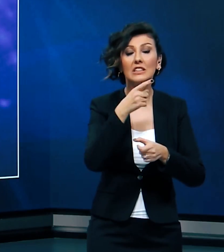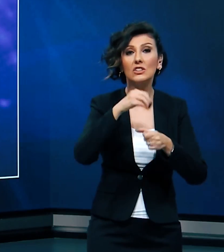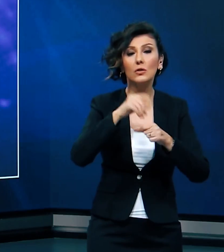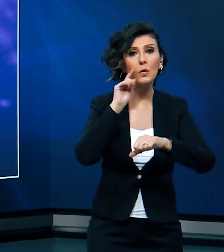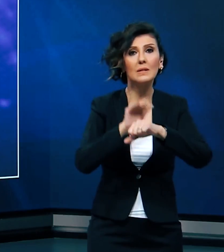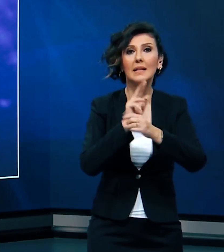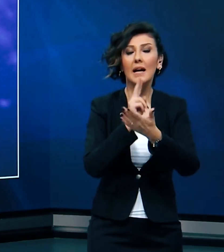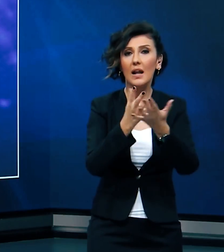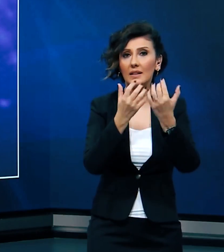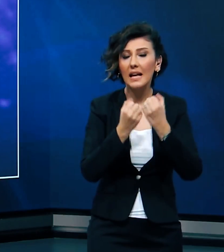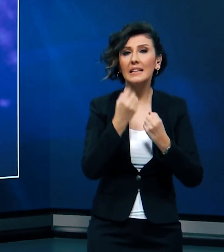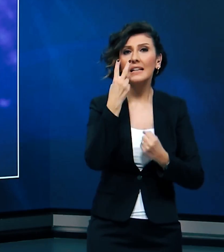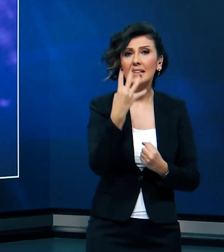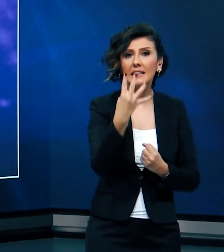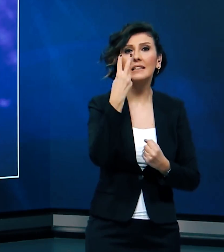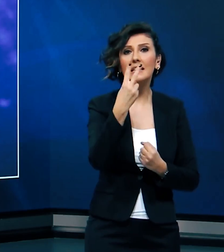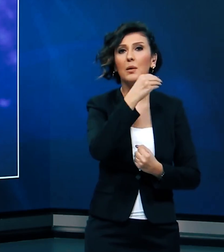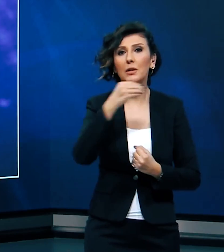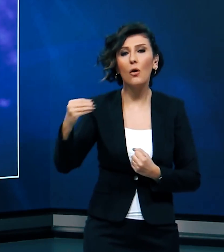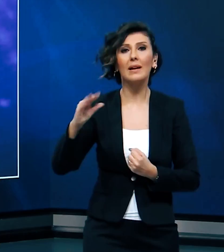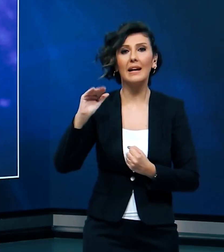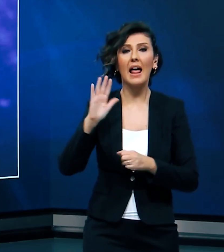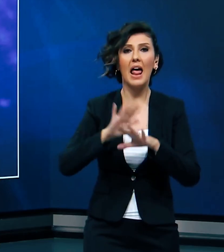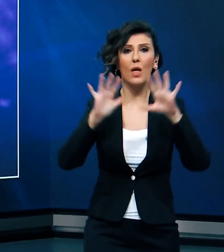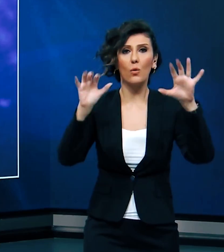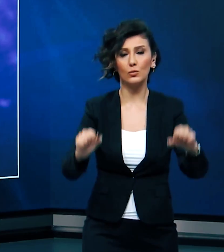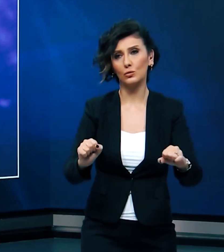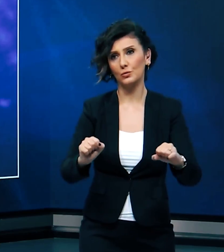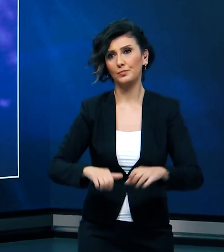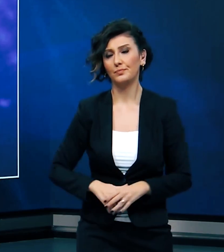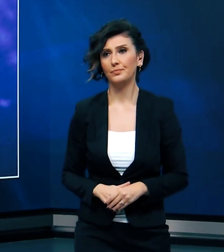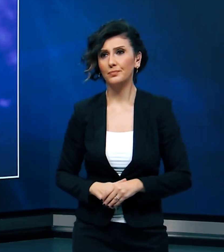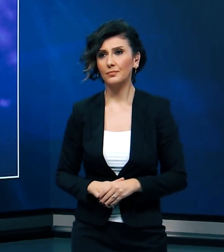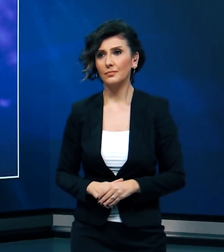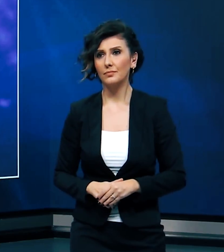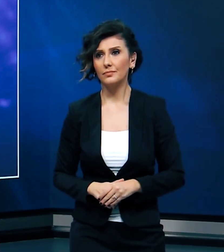için gözaltı kararı alınırken 42 milyon liraya el konuldu.